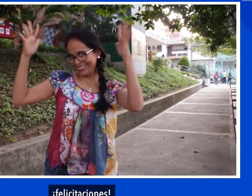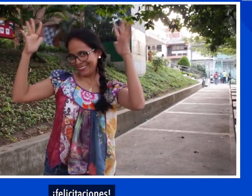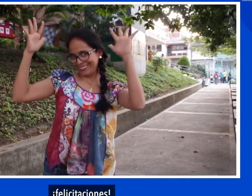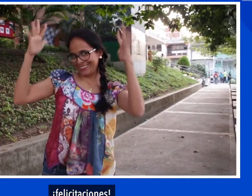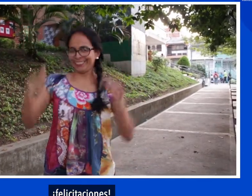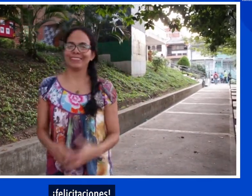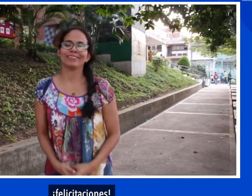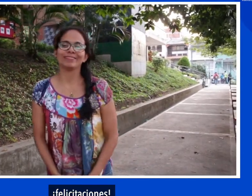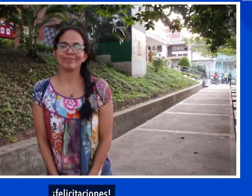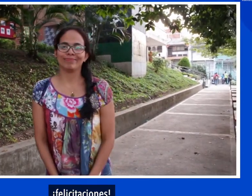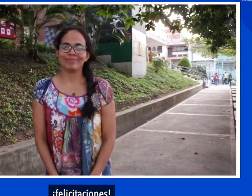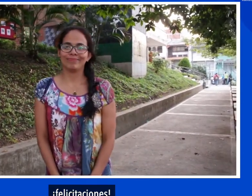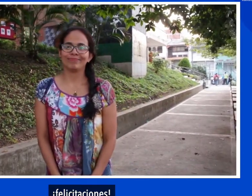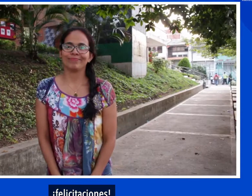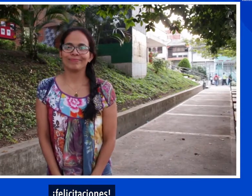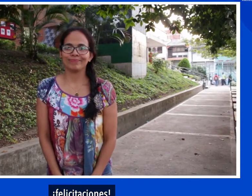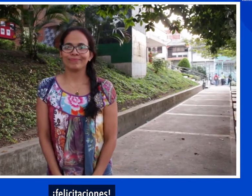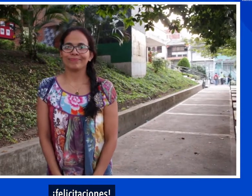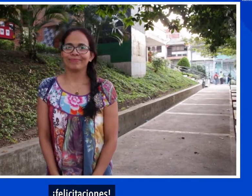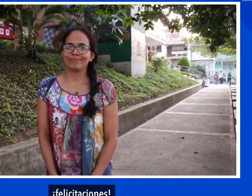Felicitaciones.